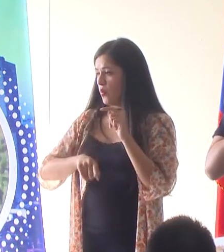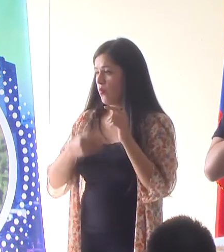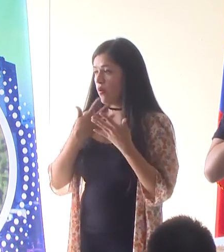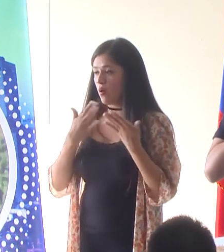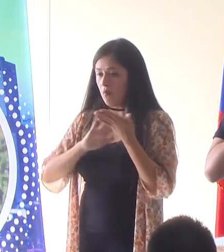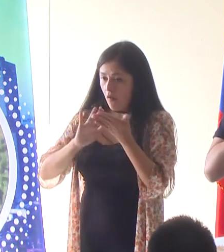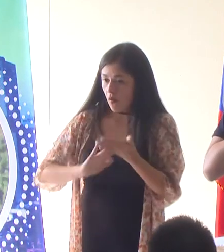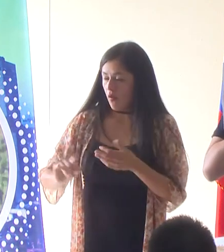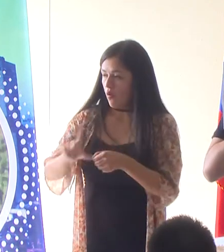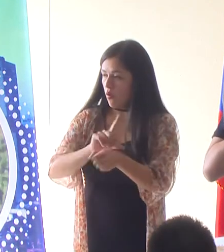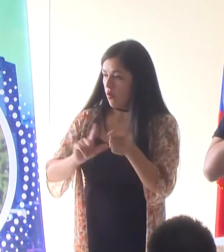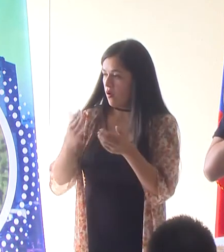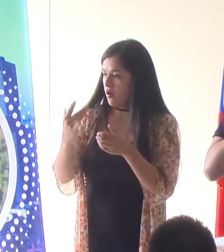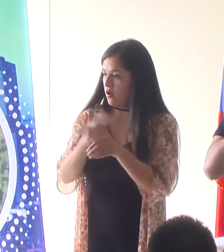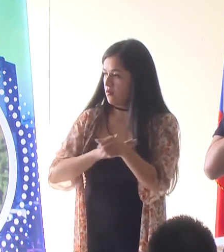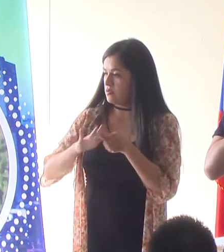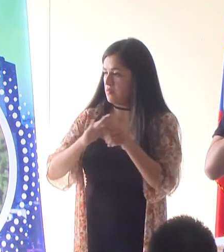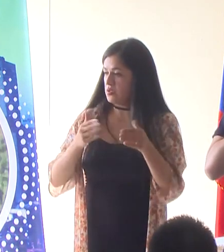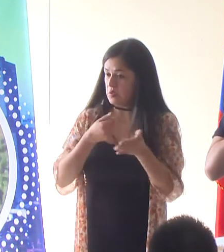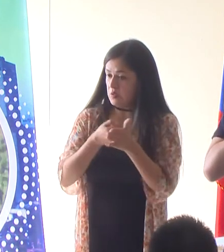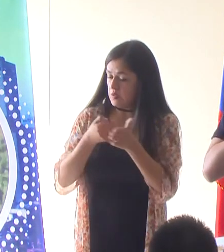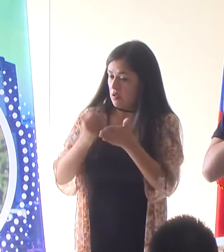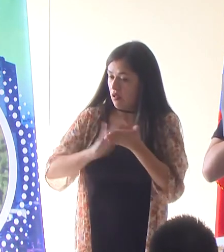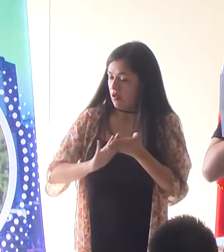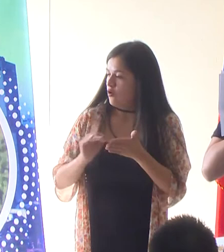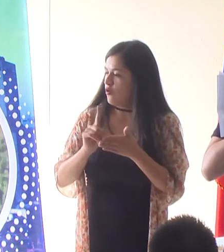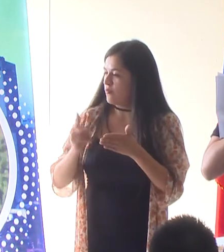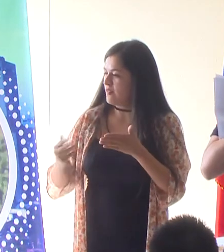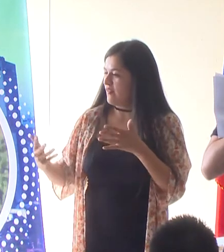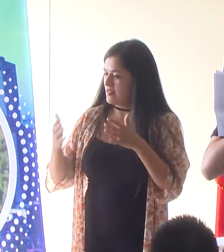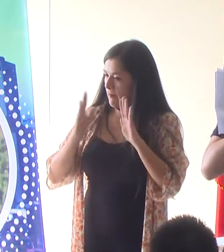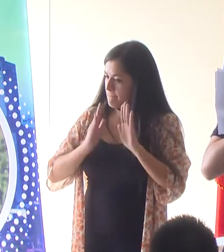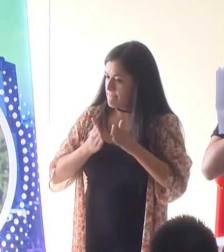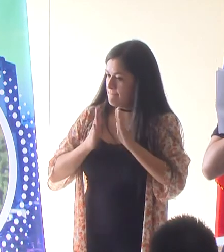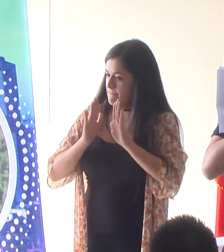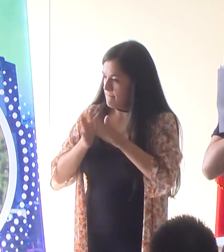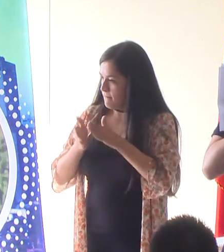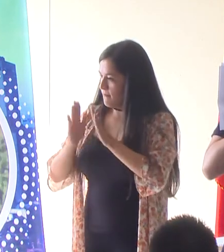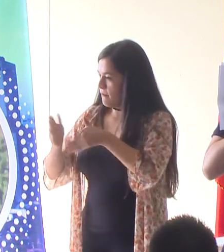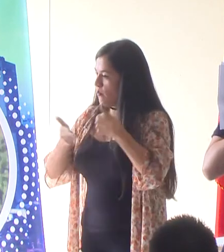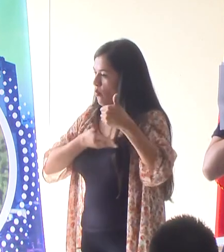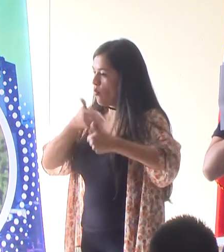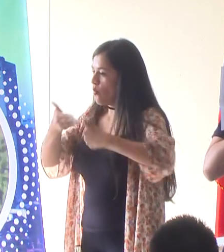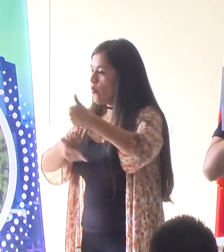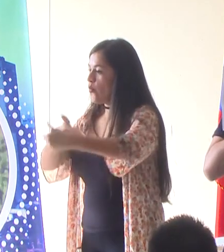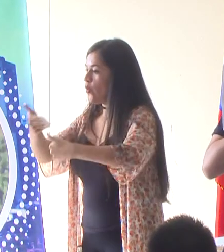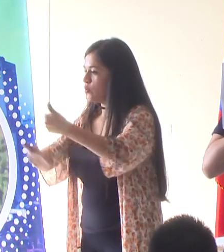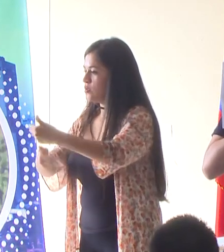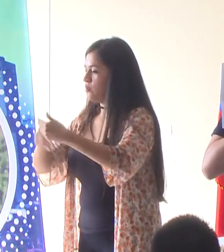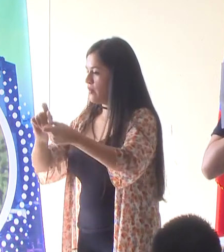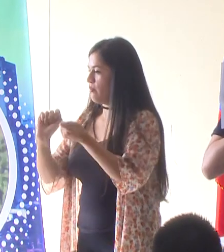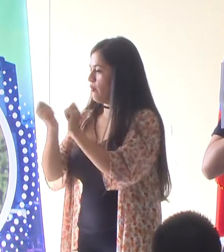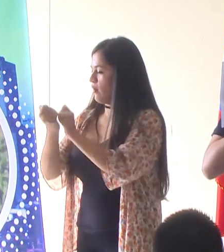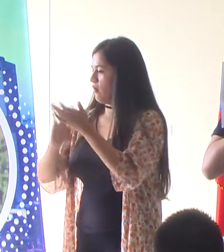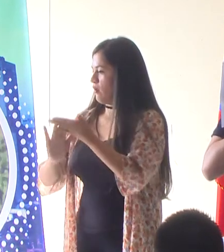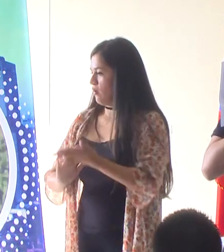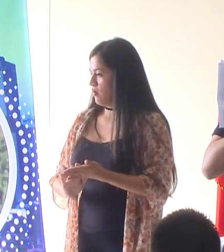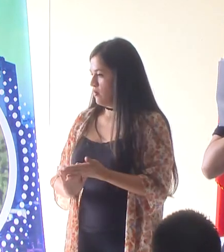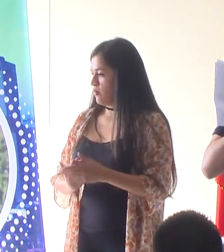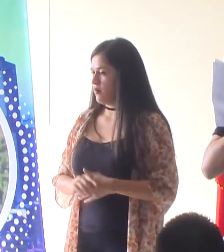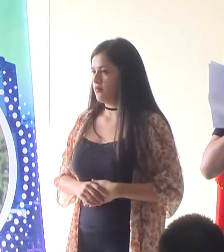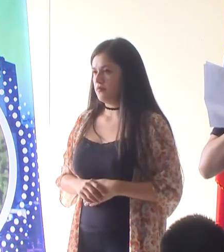acciones localizadas es una contaminación sistémica avanza en las laderas restantes en la pro en la provisión